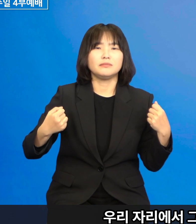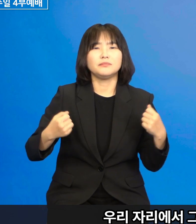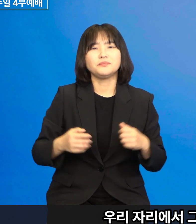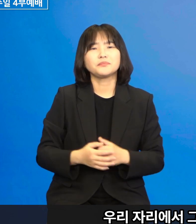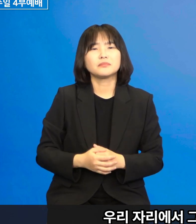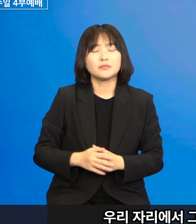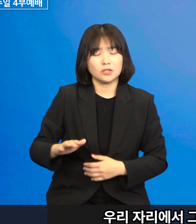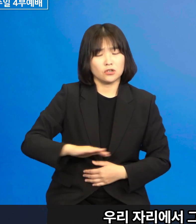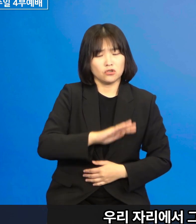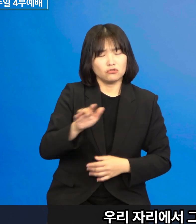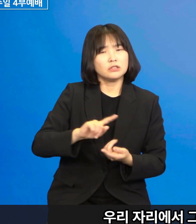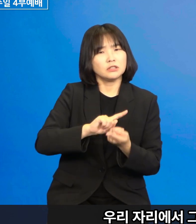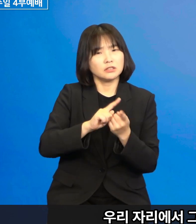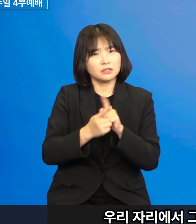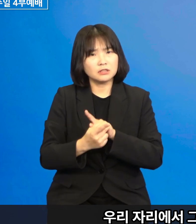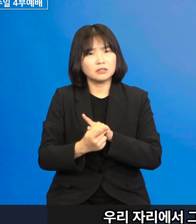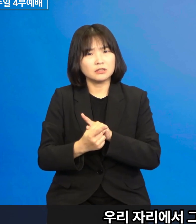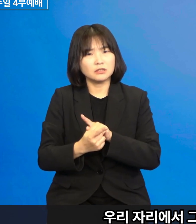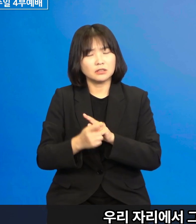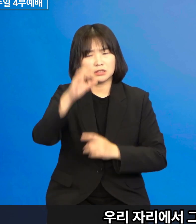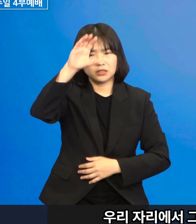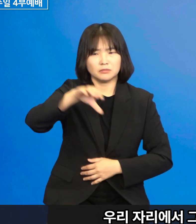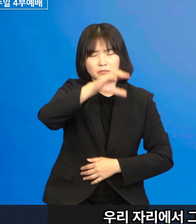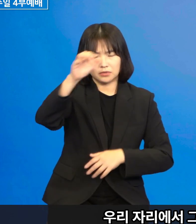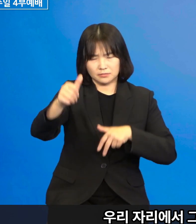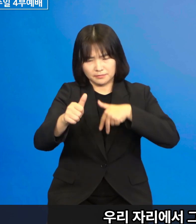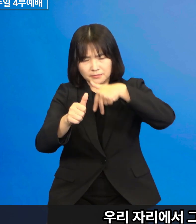우리 자리에서 그분이 대신 죽으셨기에